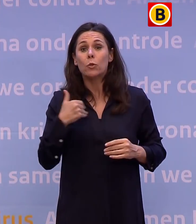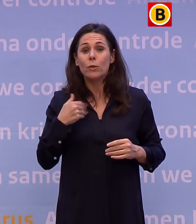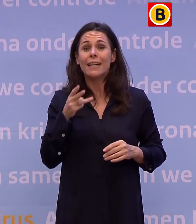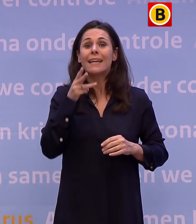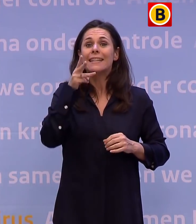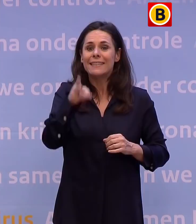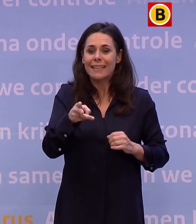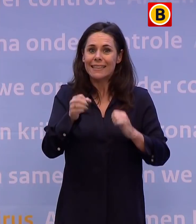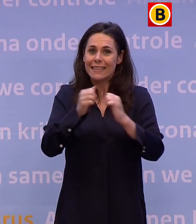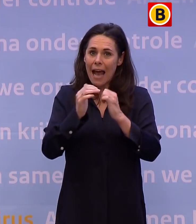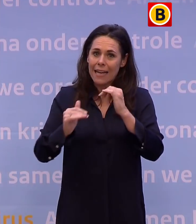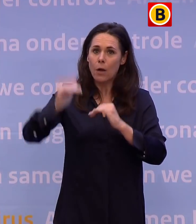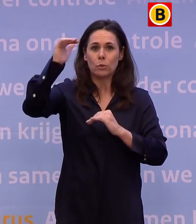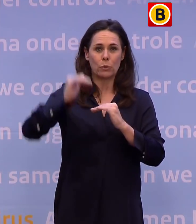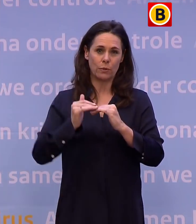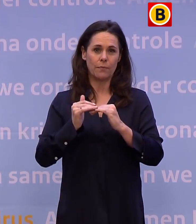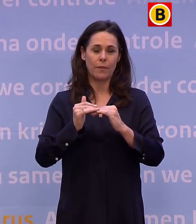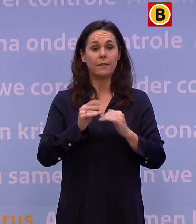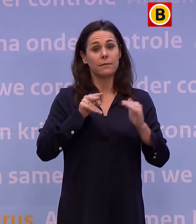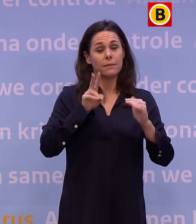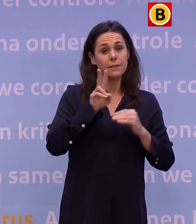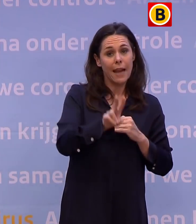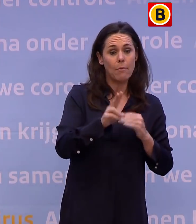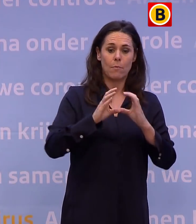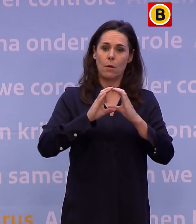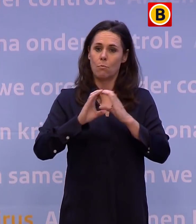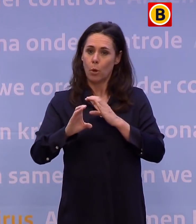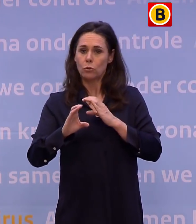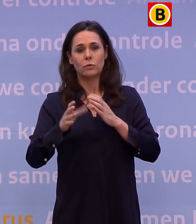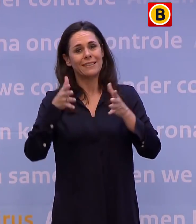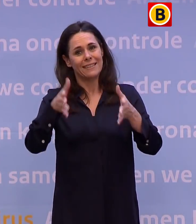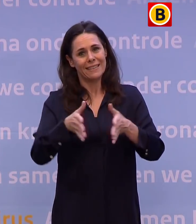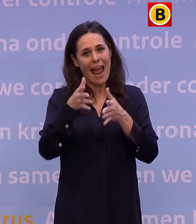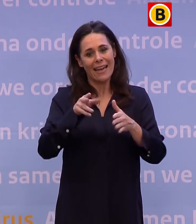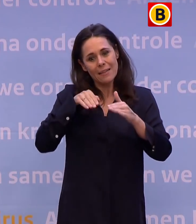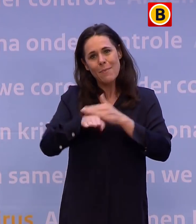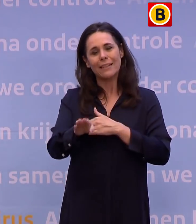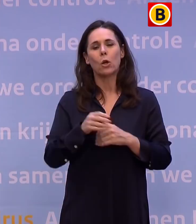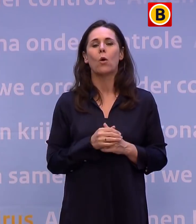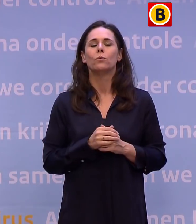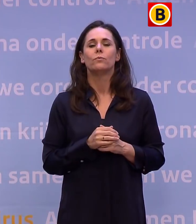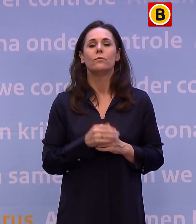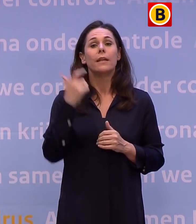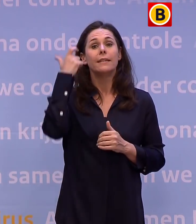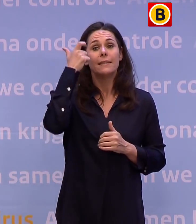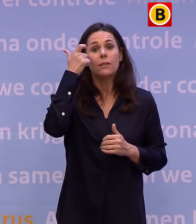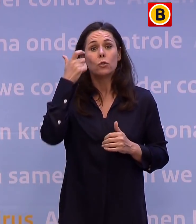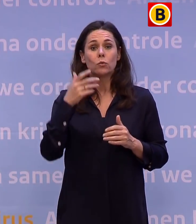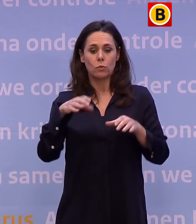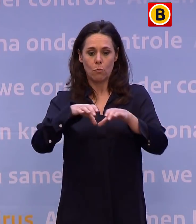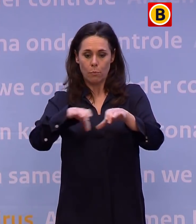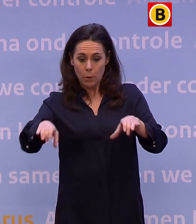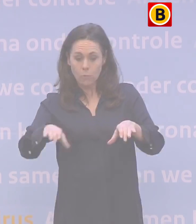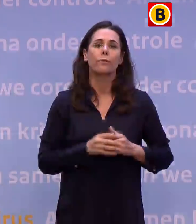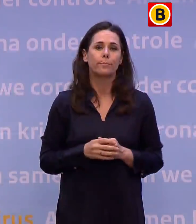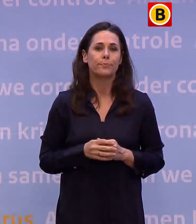jaar, in de trein, tram, bus of metro. Op de stations en perrons blijft 1,5 meter afstand